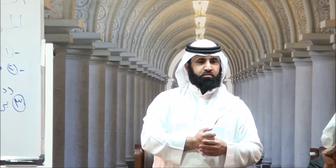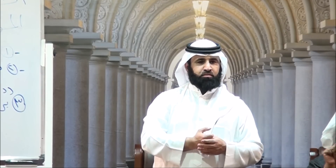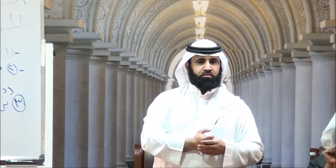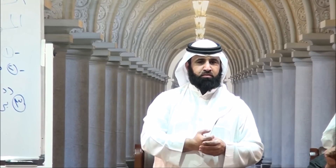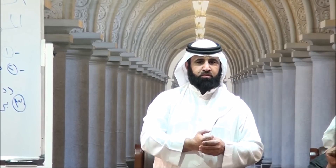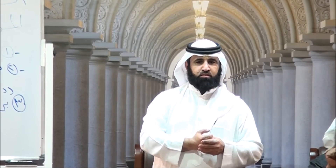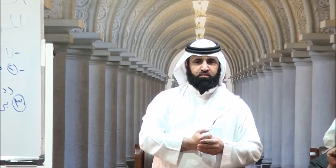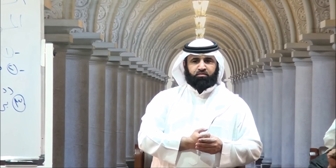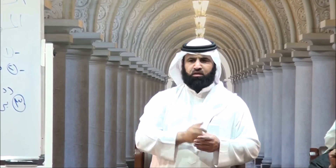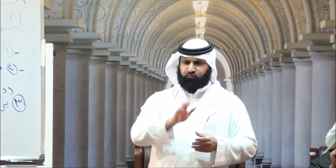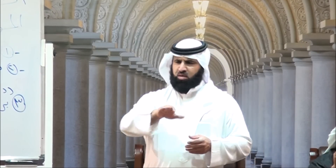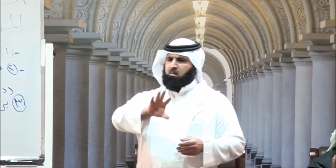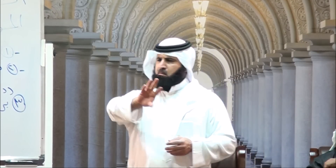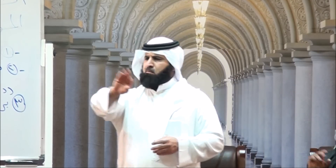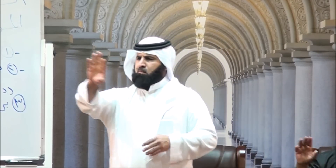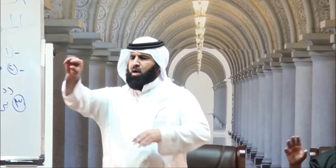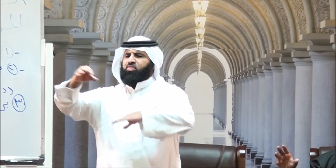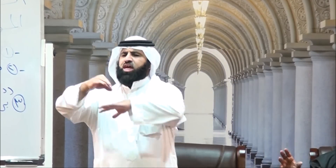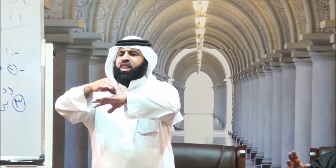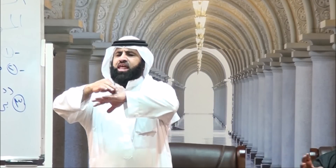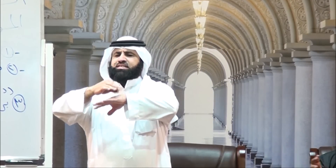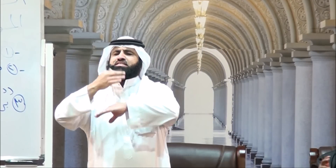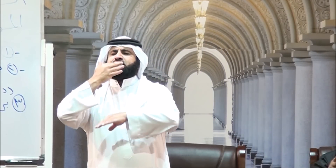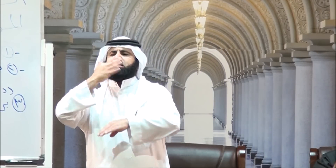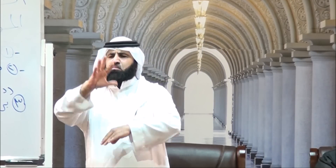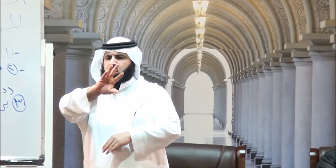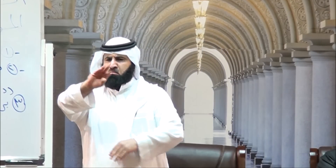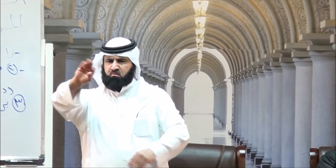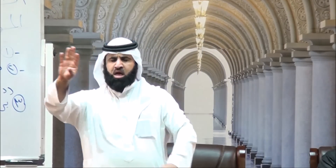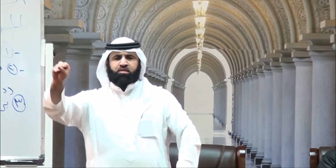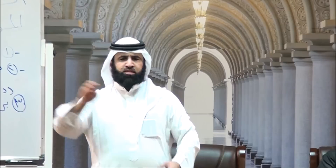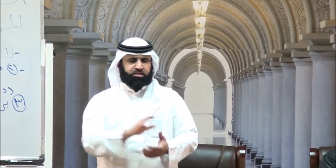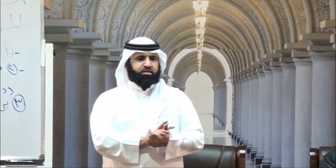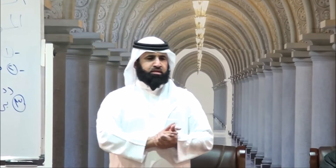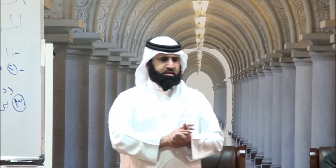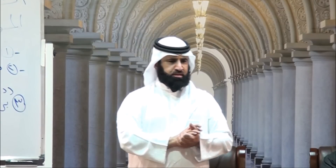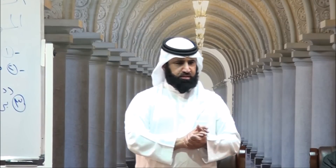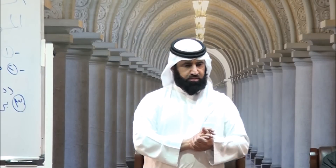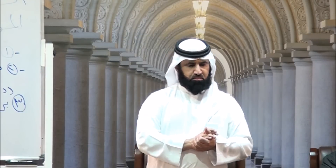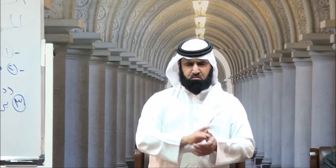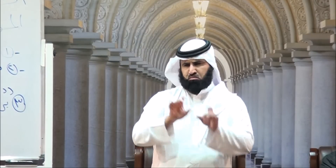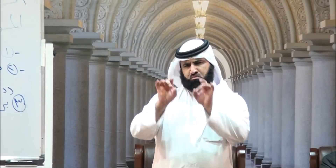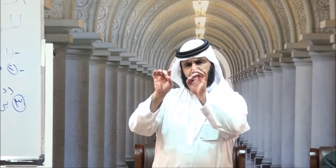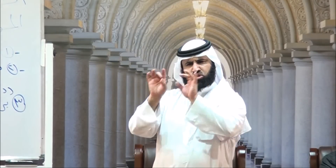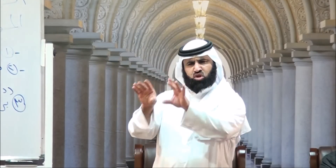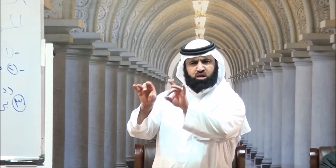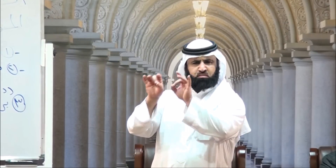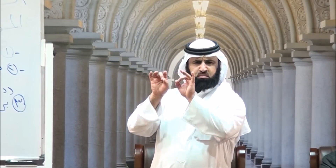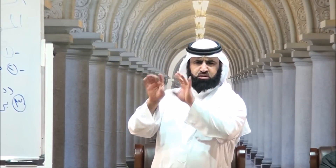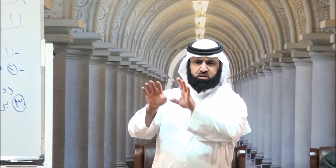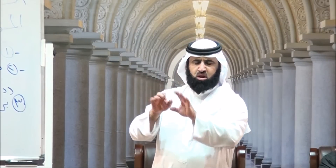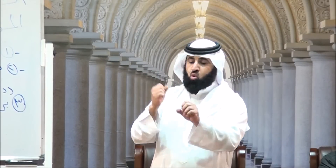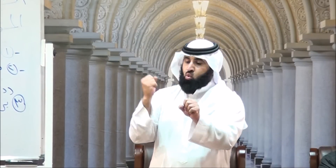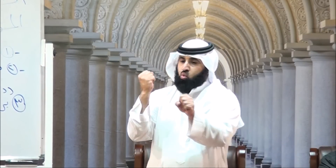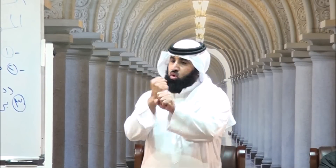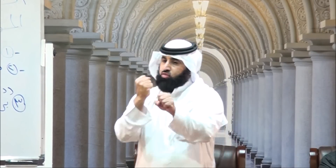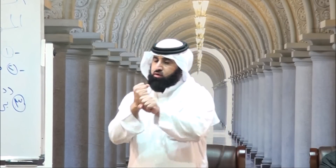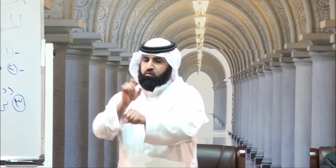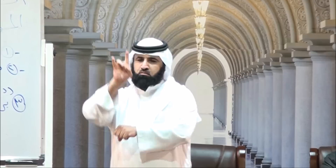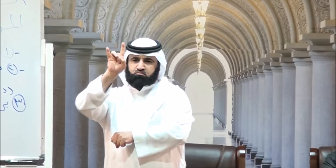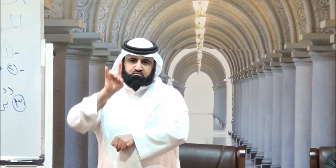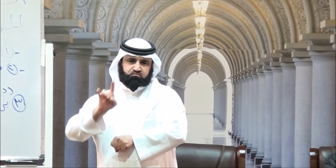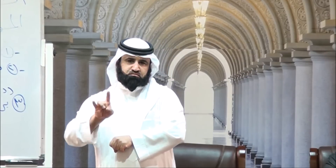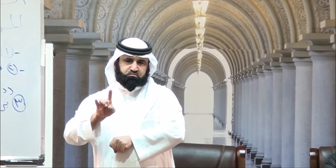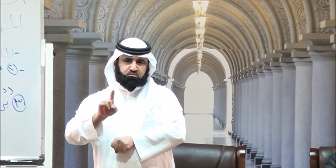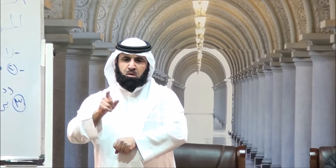كذلك في الان ناس بعض الشباب ما شاء الله عليه الله اعطاه وظيفه